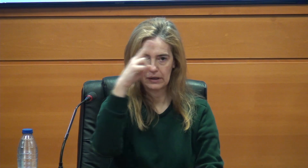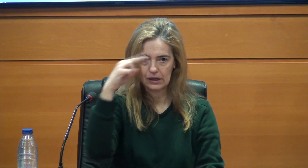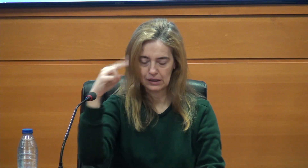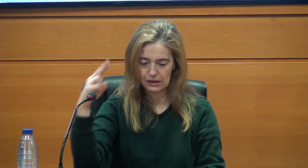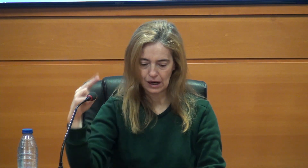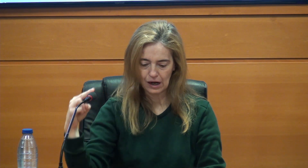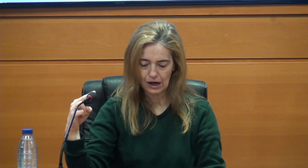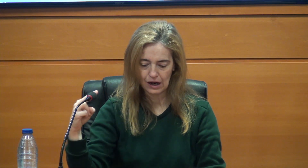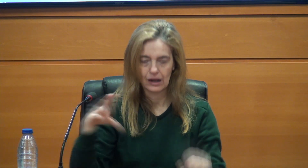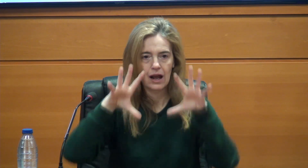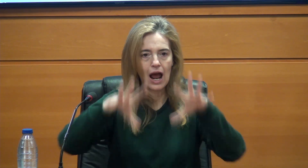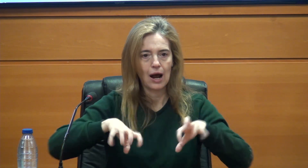pintar aprender